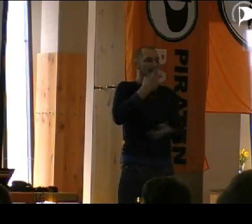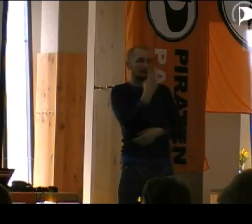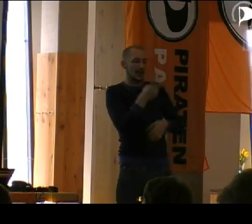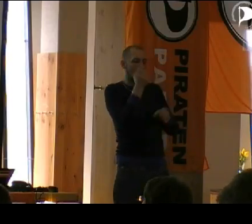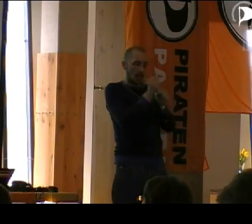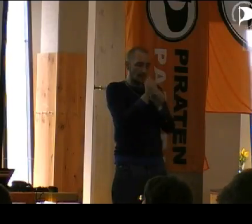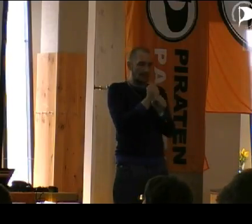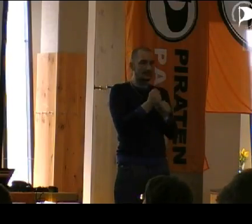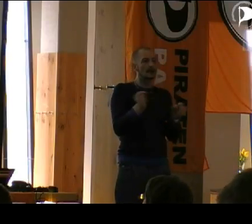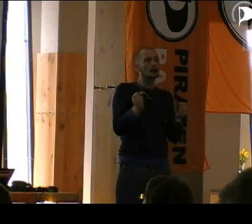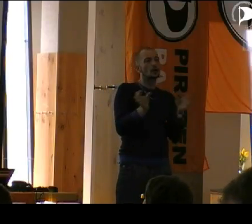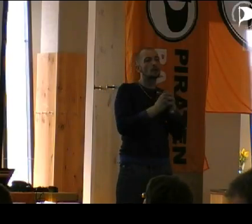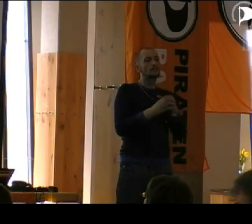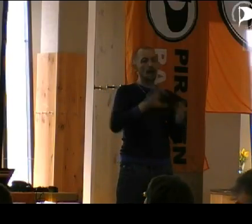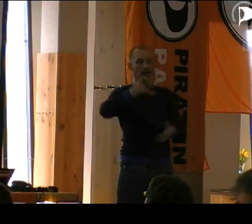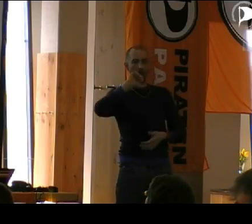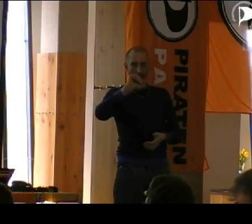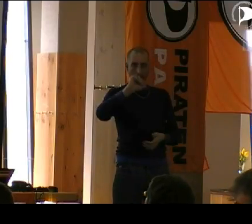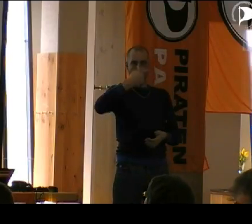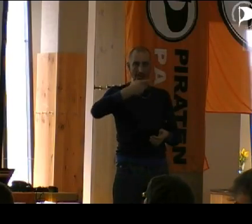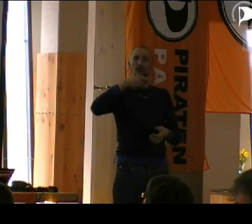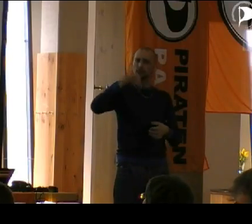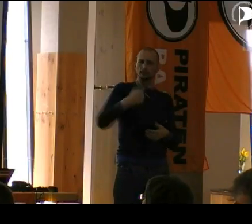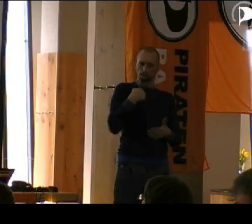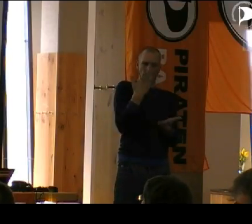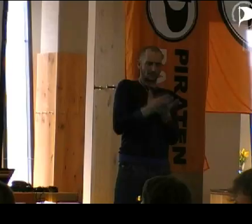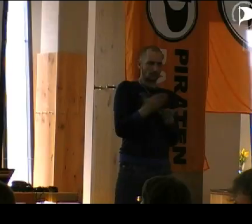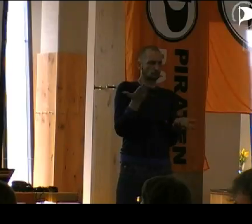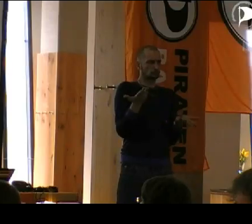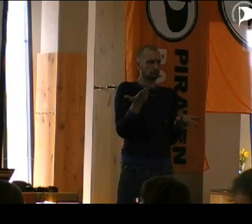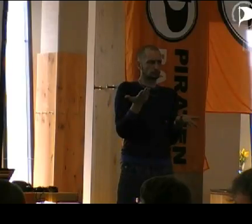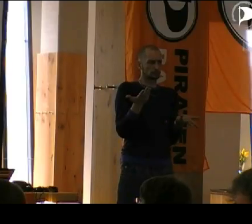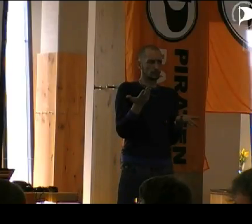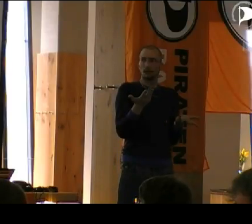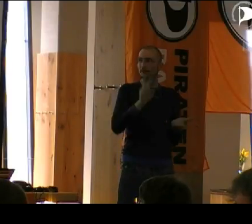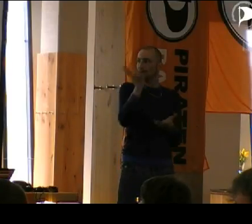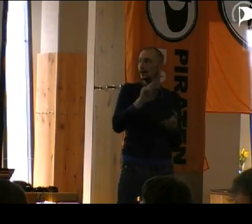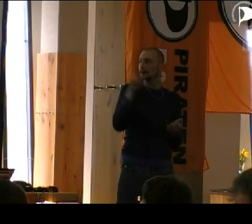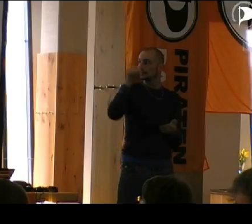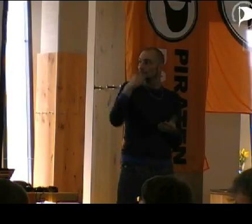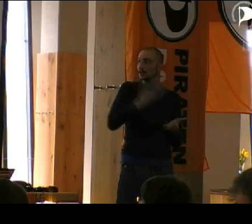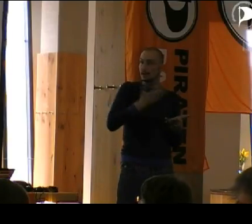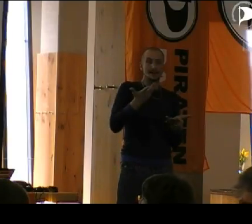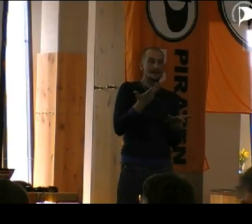hieße ja dass hast du dein verein seite da wird jetzt